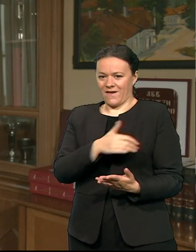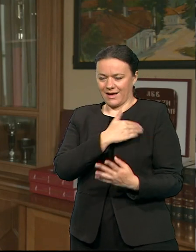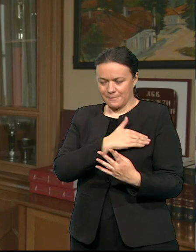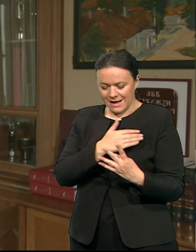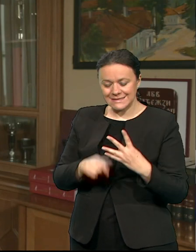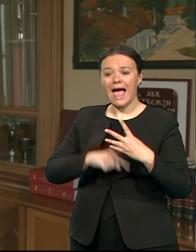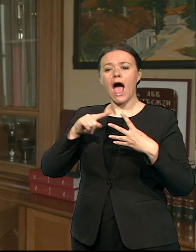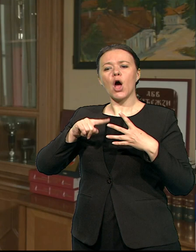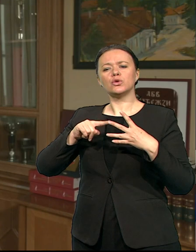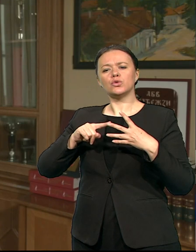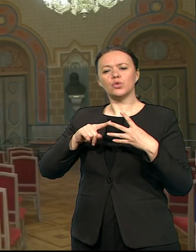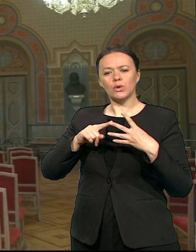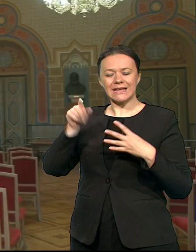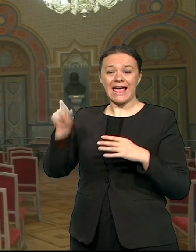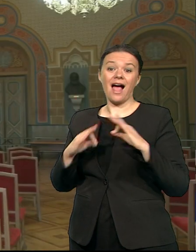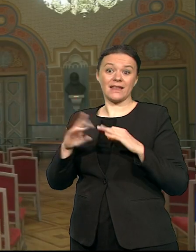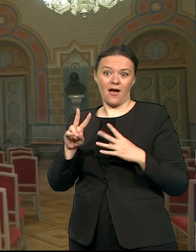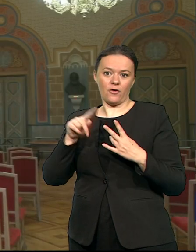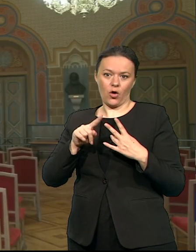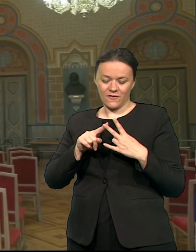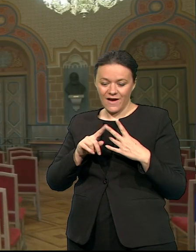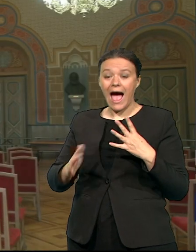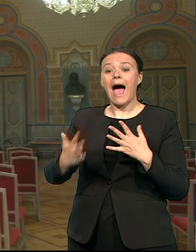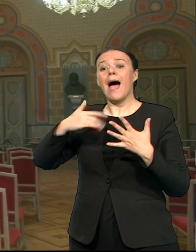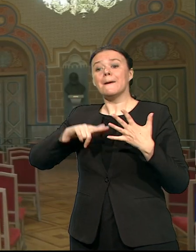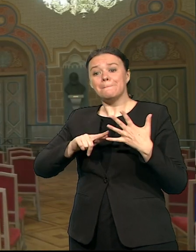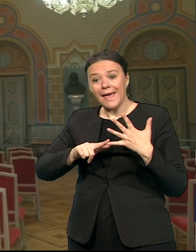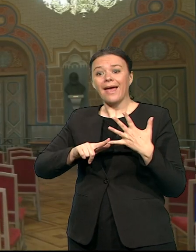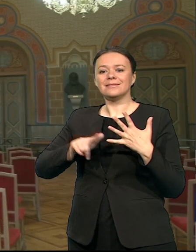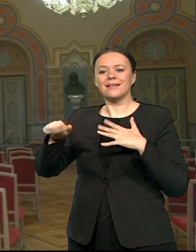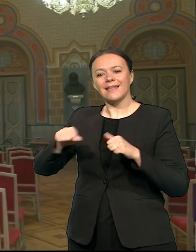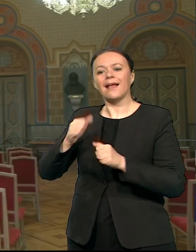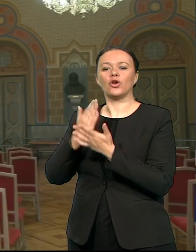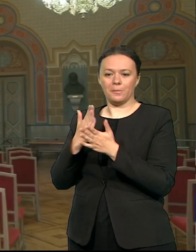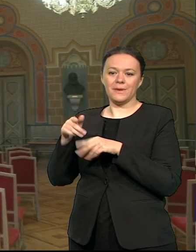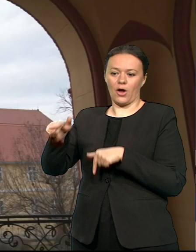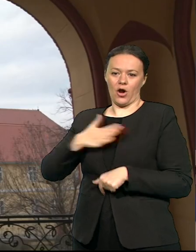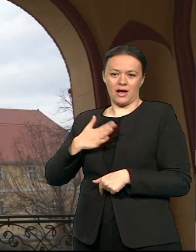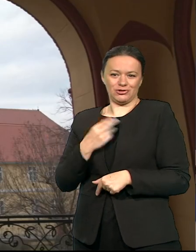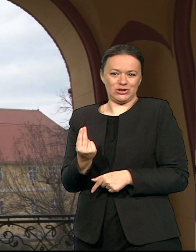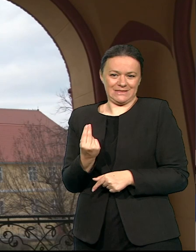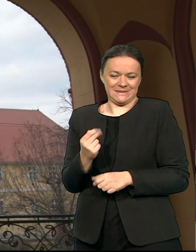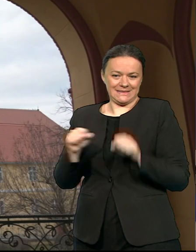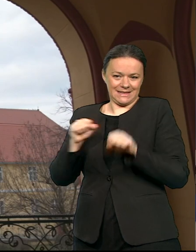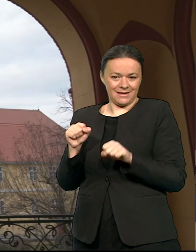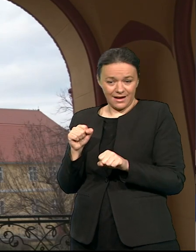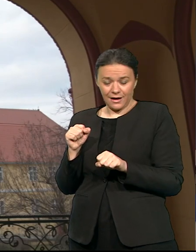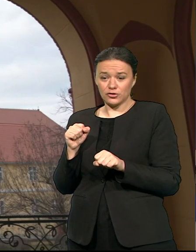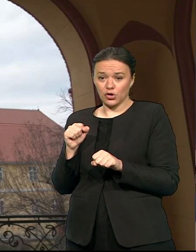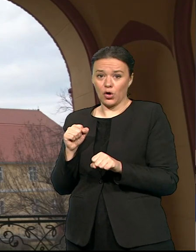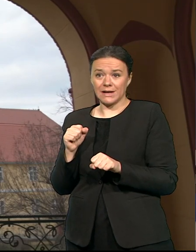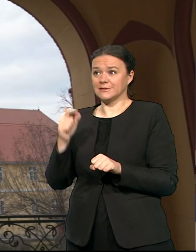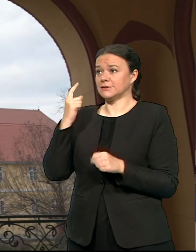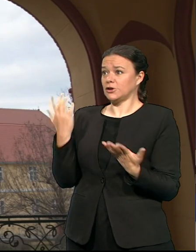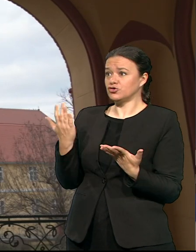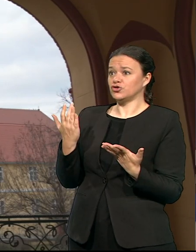redu, Andreja Volni. Tek je peti direktor bio pripadnik srpske nacionalnosti. Tako da je čovek imao